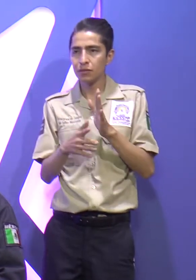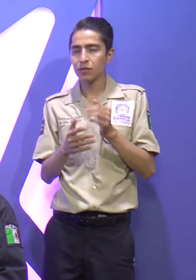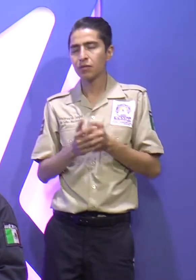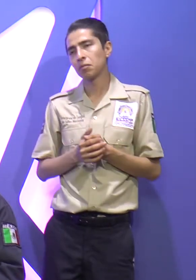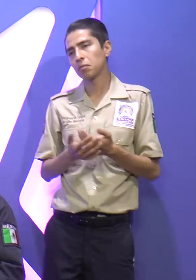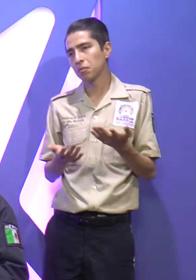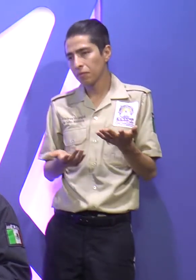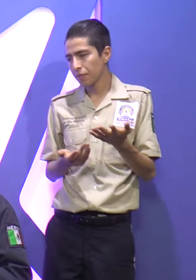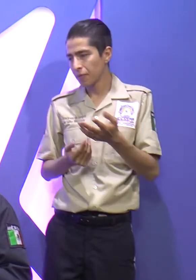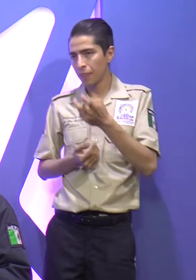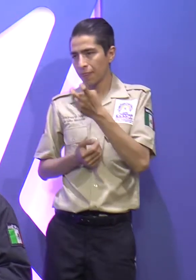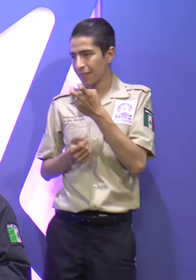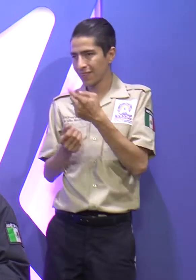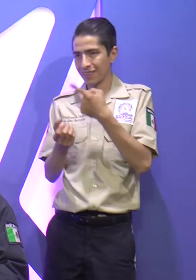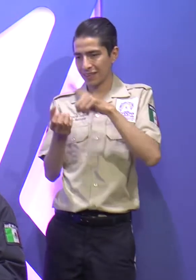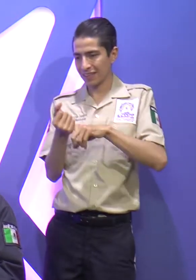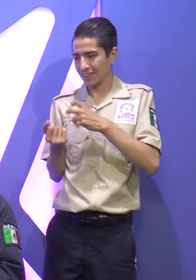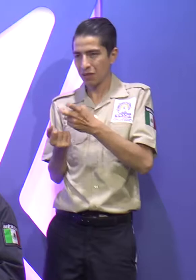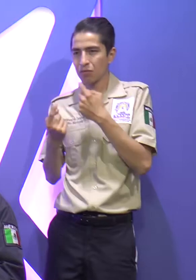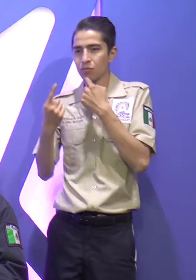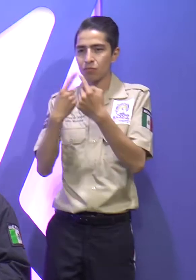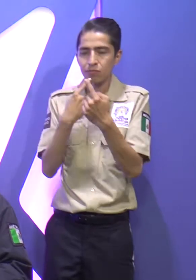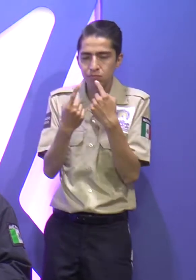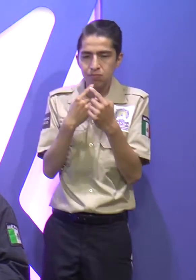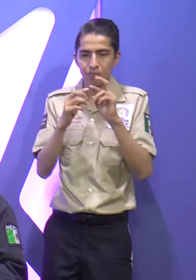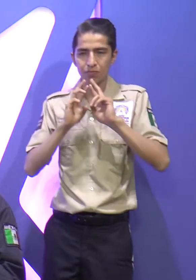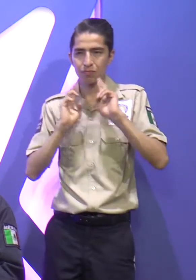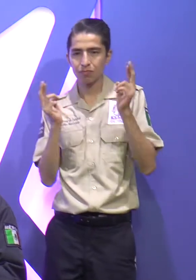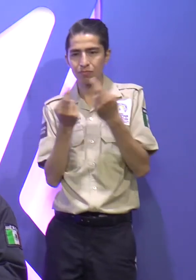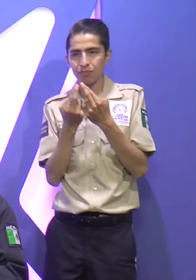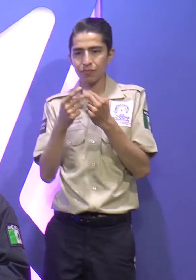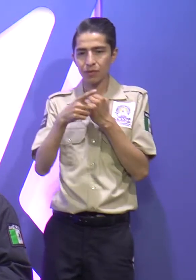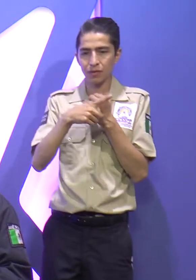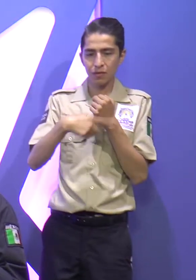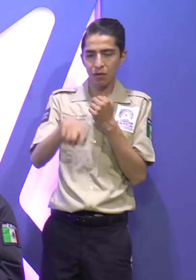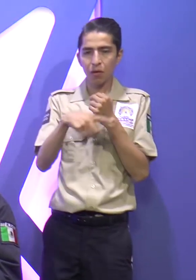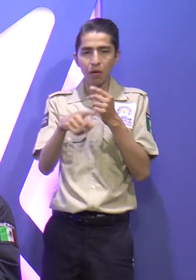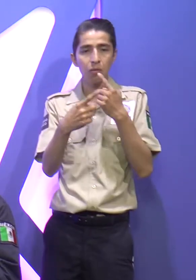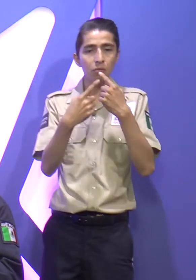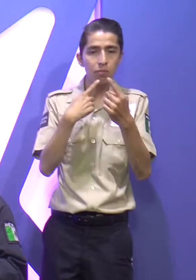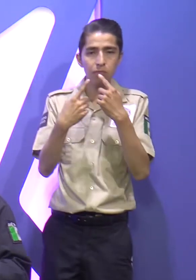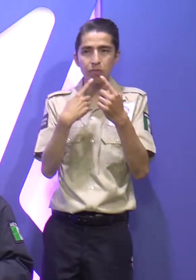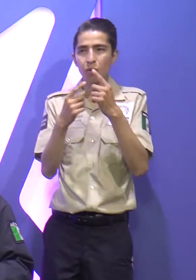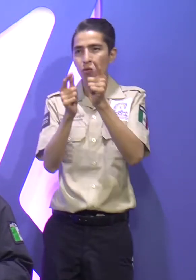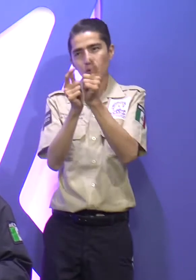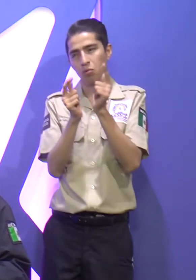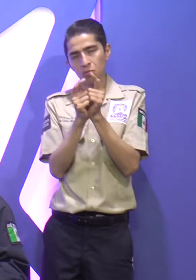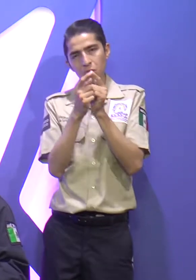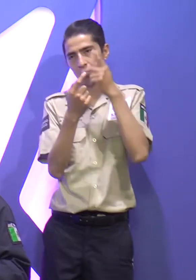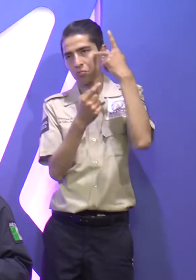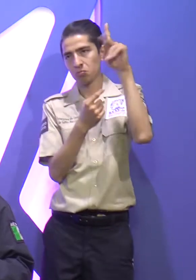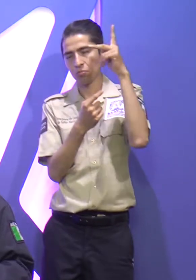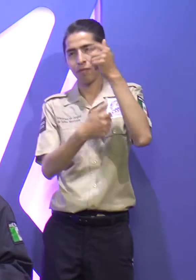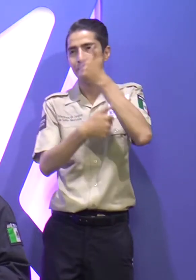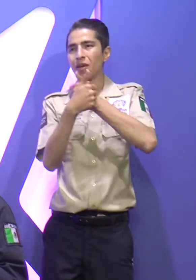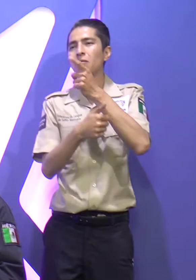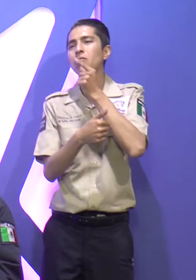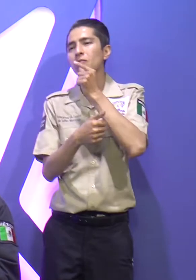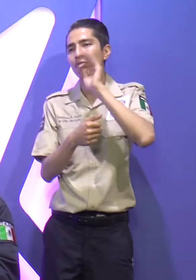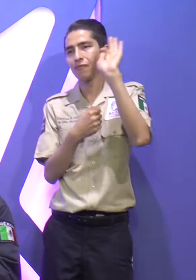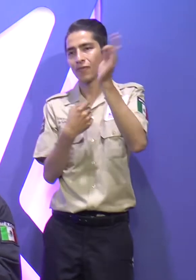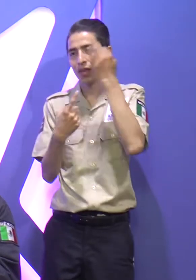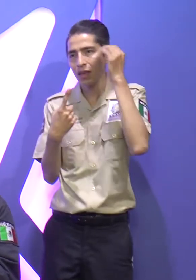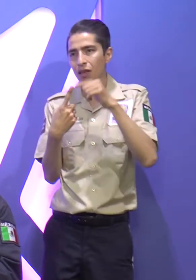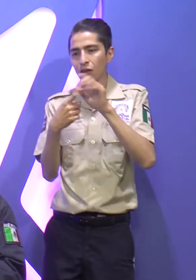Y pues bueno, dentro del consenso, dentro de la reunión que se lleva al seno del propio grupo, donde participa la Policía